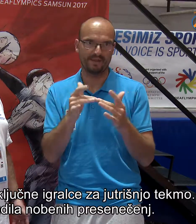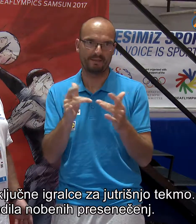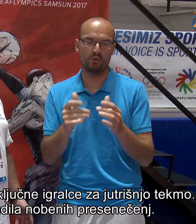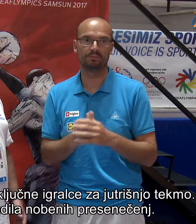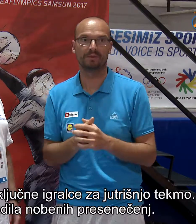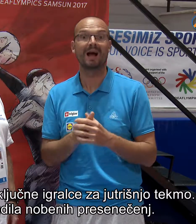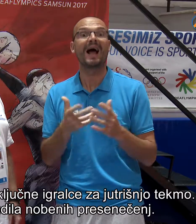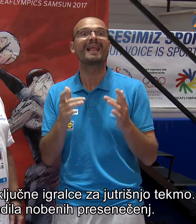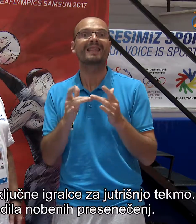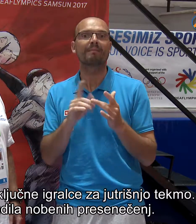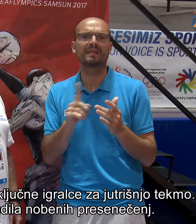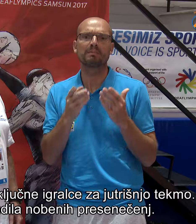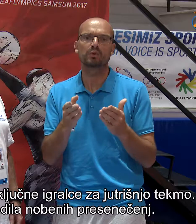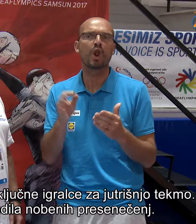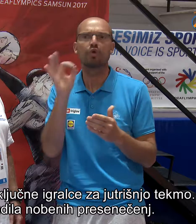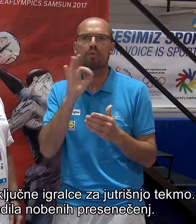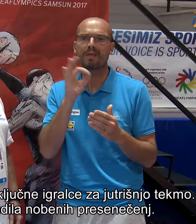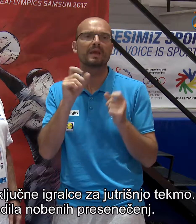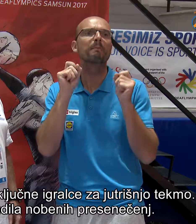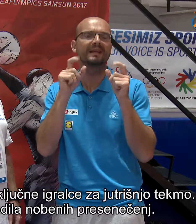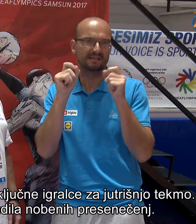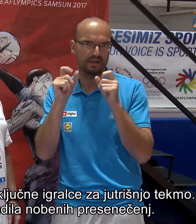Tekma ni ponudila nobenih presenečenj,